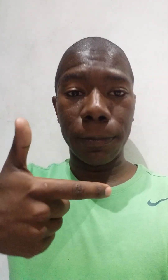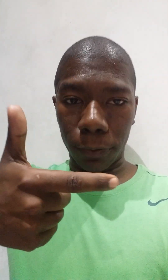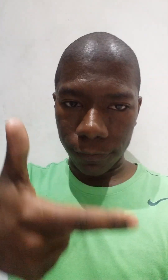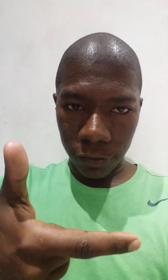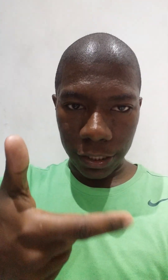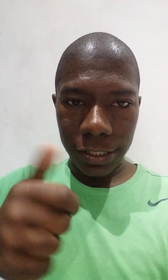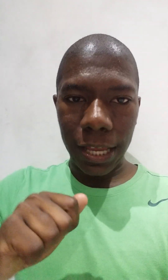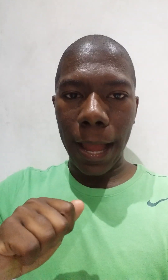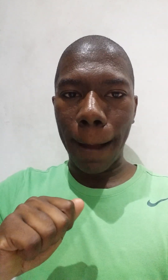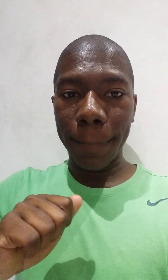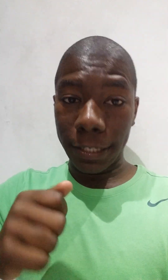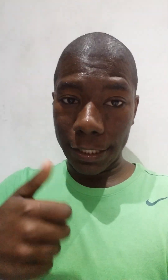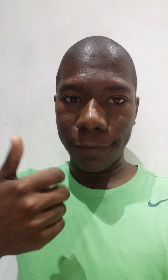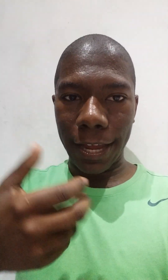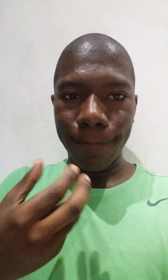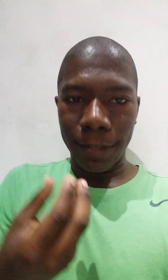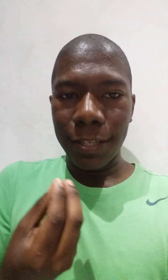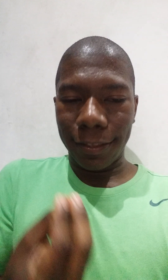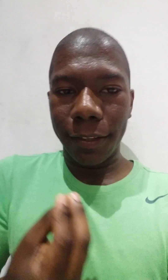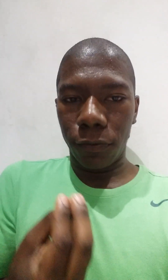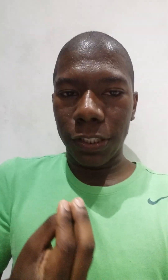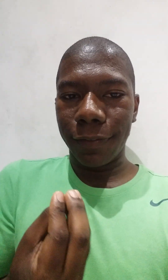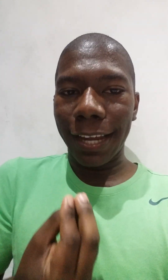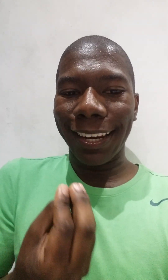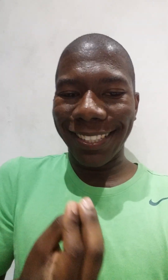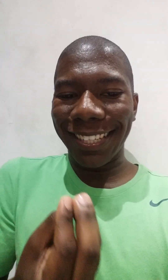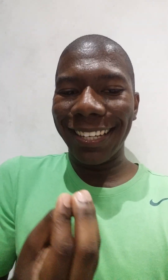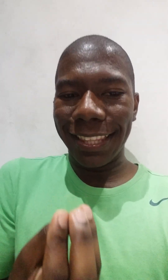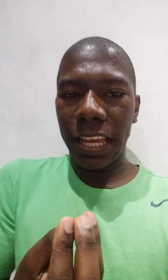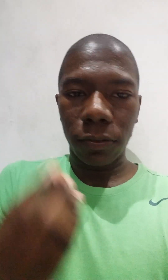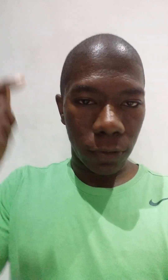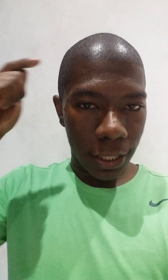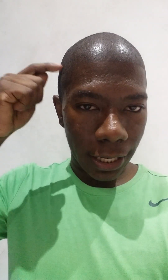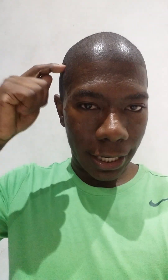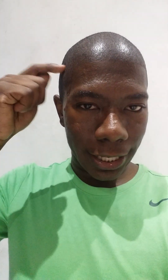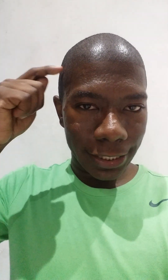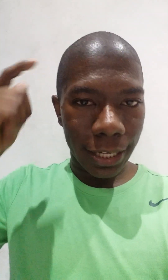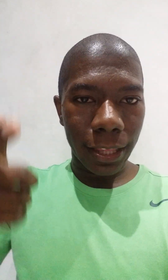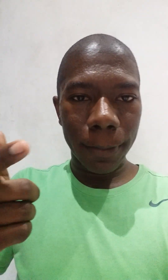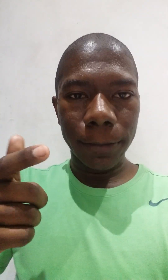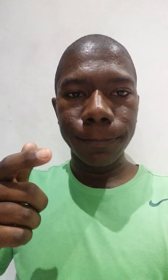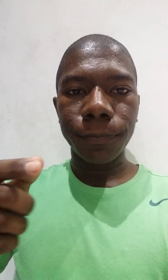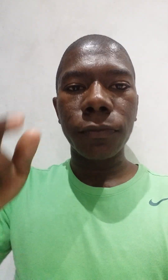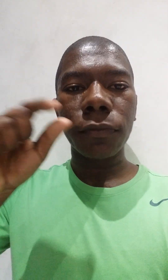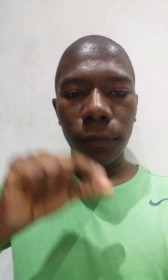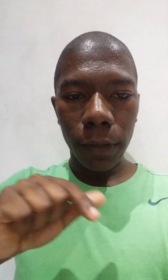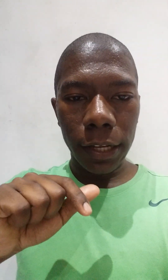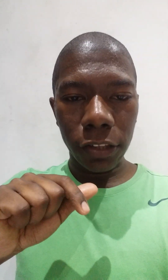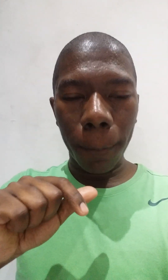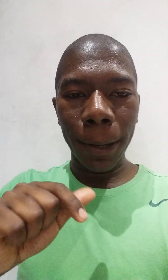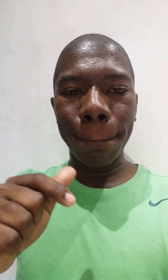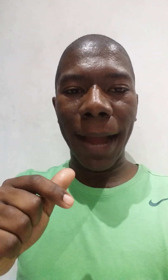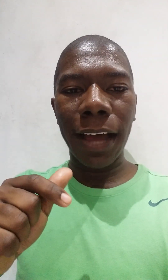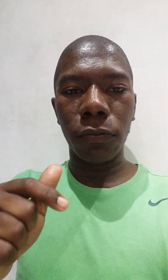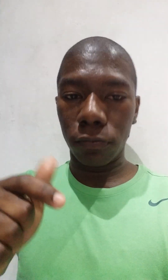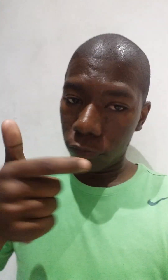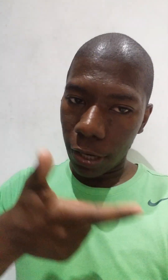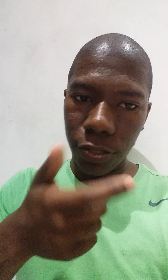se profissionalizar ali que você vai entendeu Você vai crescer ali dentro e tem que crescer aqui também então o preparo no caso o